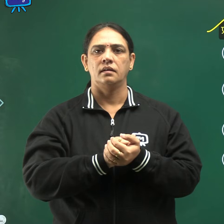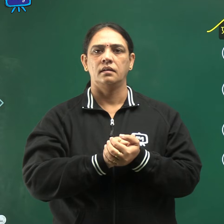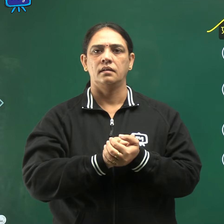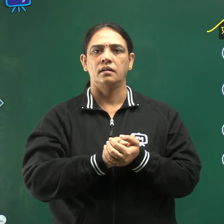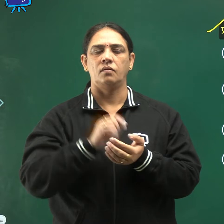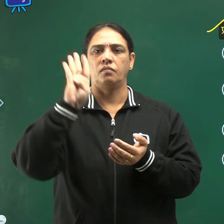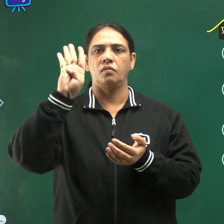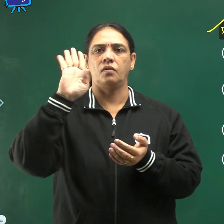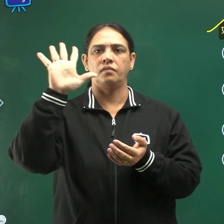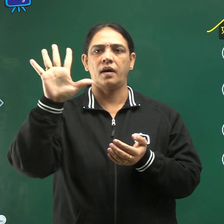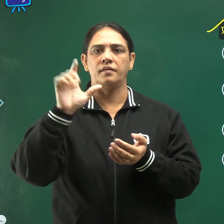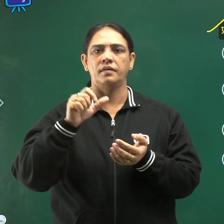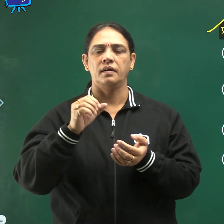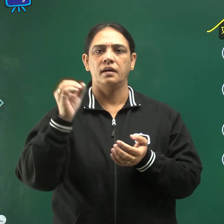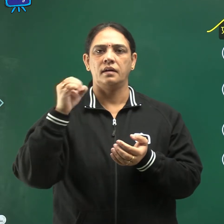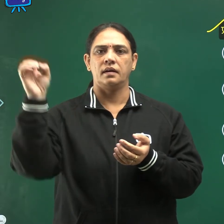45 डिग्री